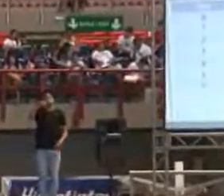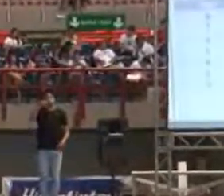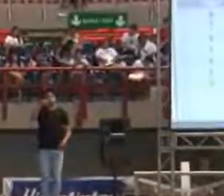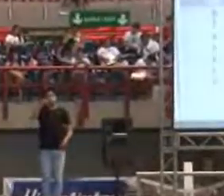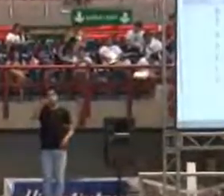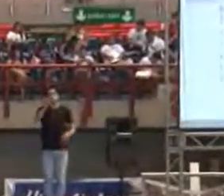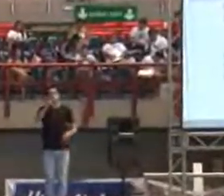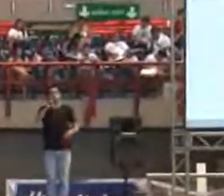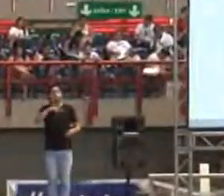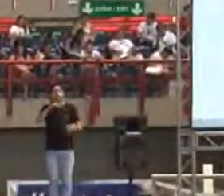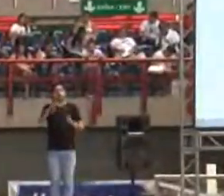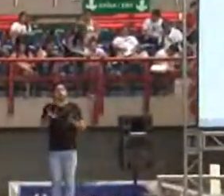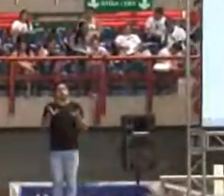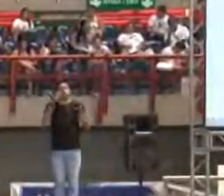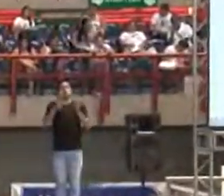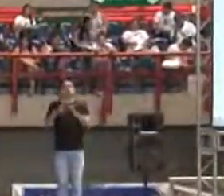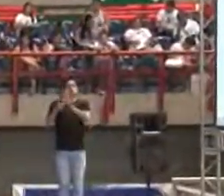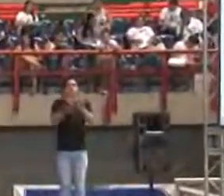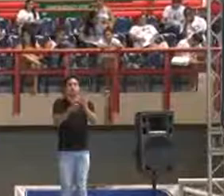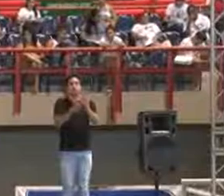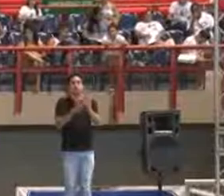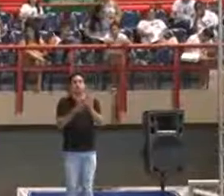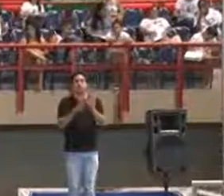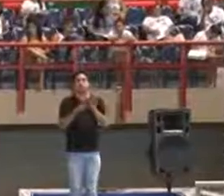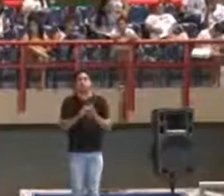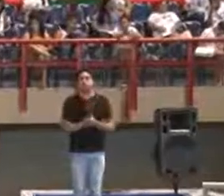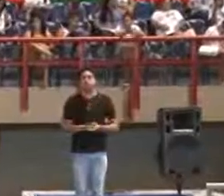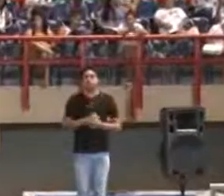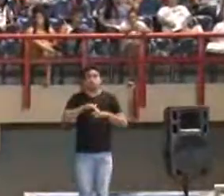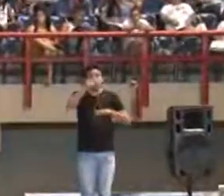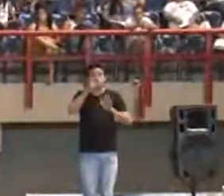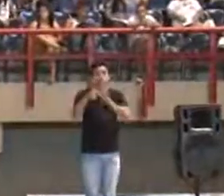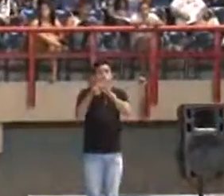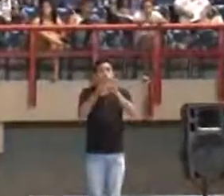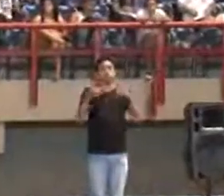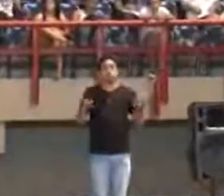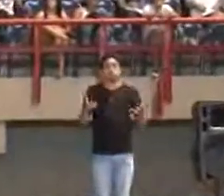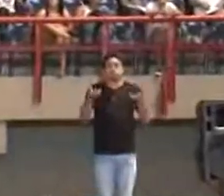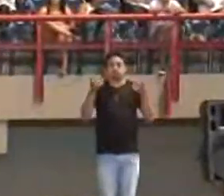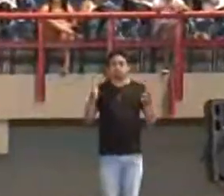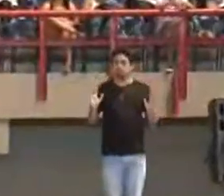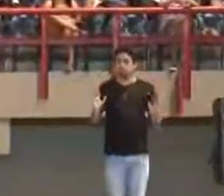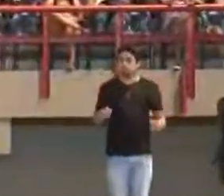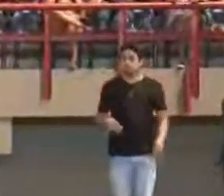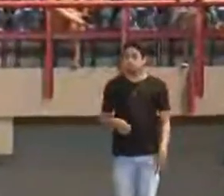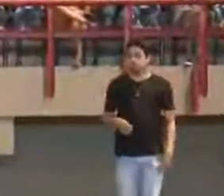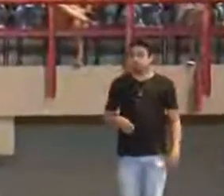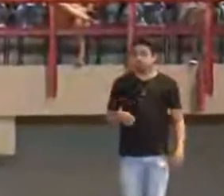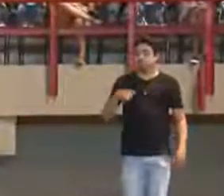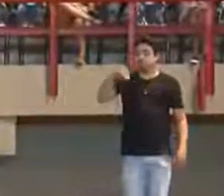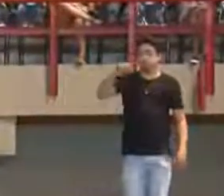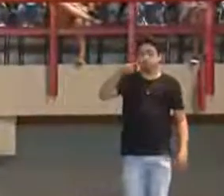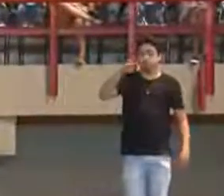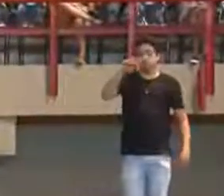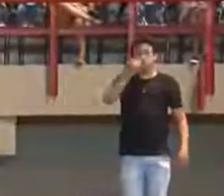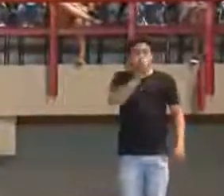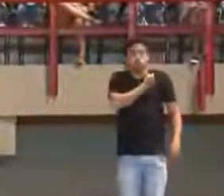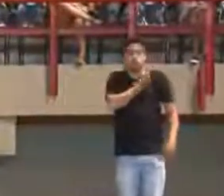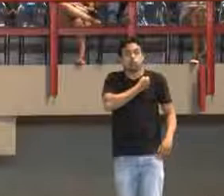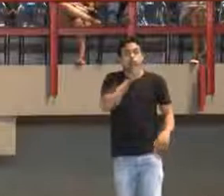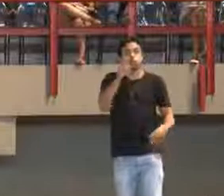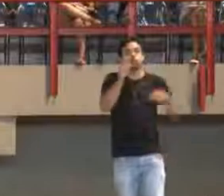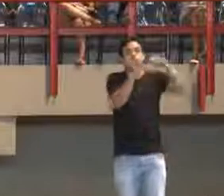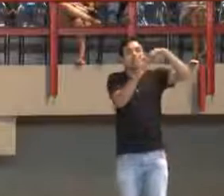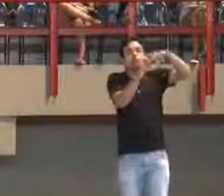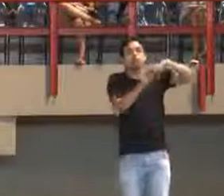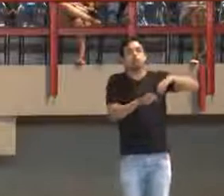é o elemento que está na moda, é o elemento que mais apareceu. Simplesmente isso. Não é a moda do número de gols que ele